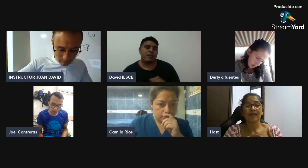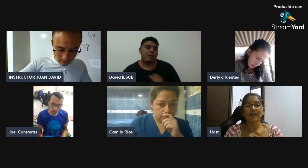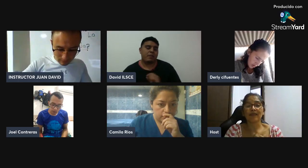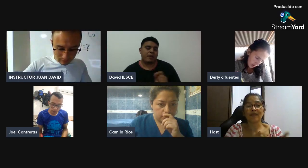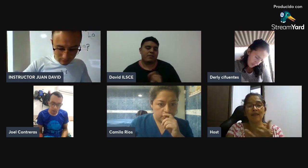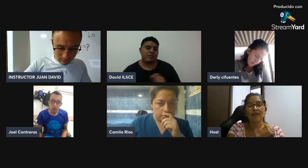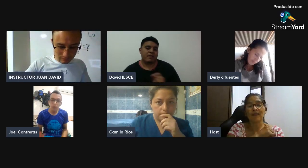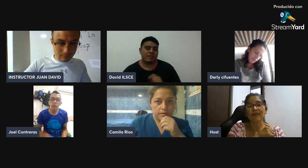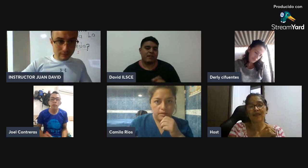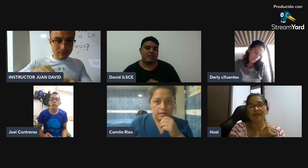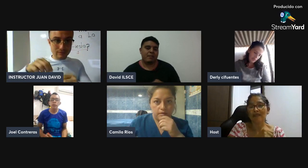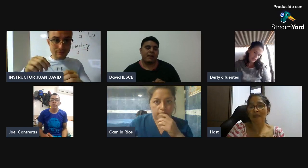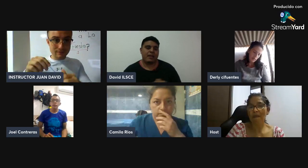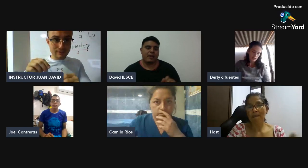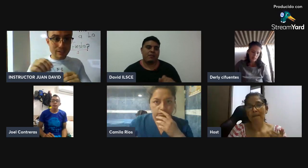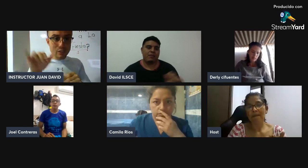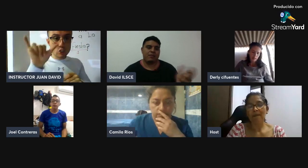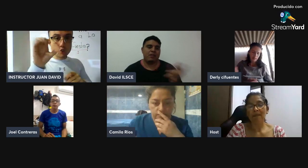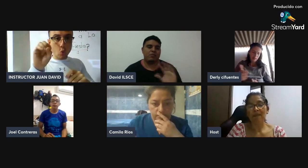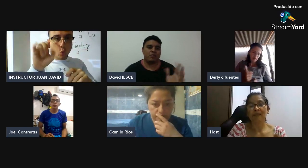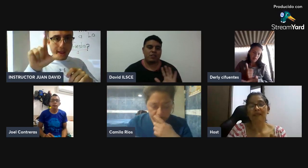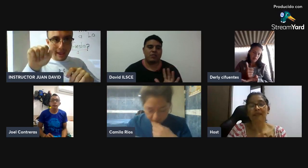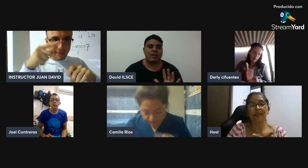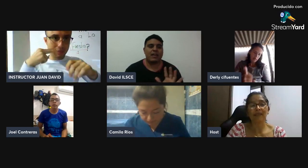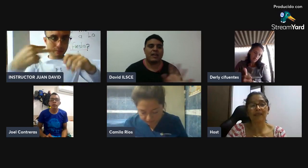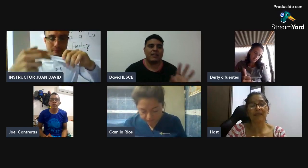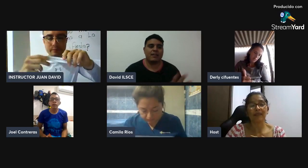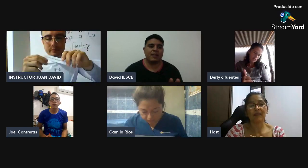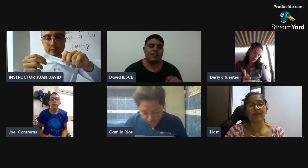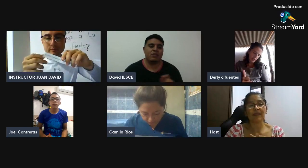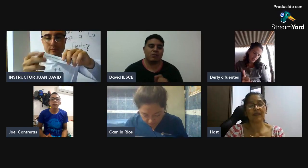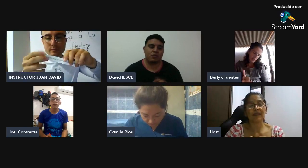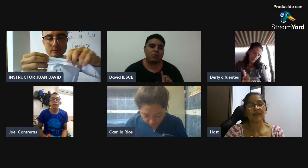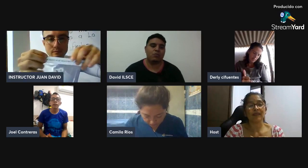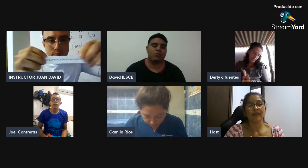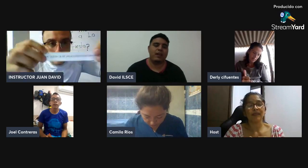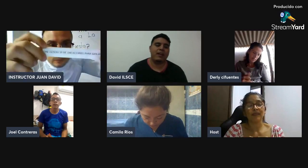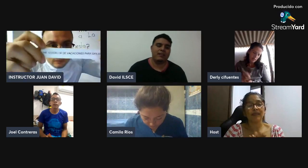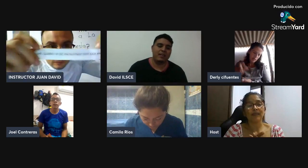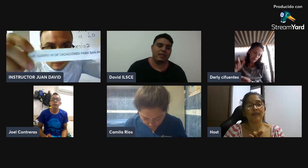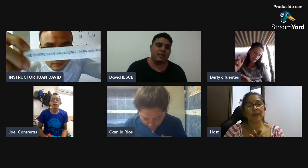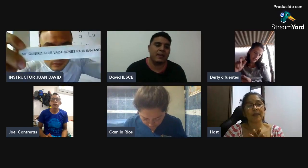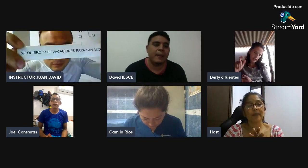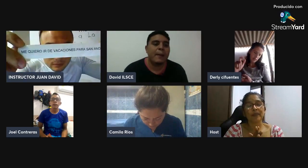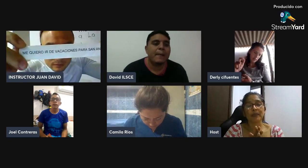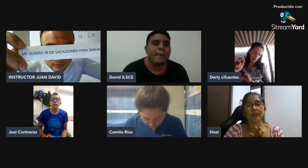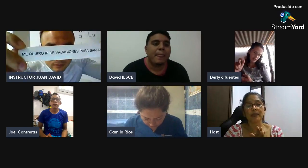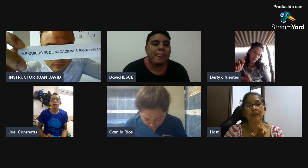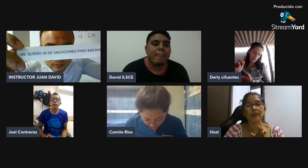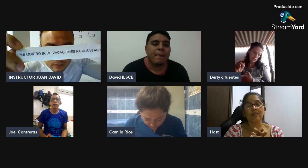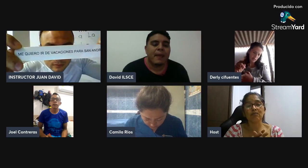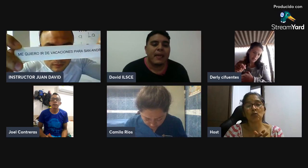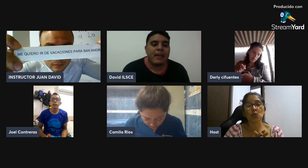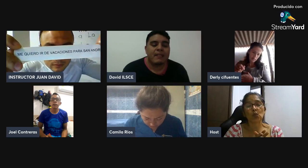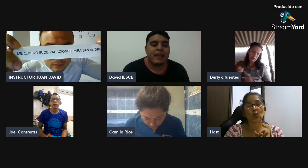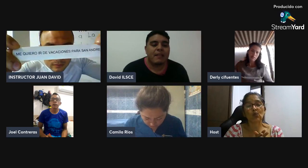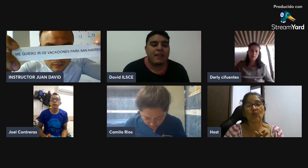preparando esta frase para que cuando ya los muchachos hagan la actividad sea la siguiente esta es la frase